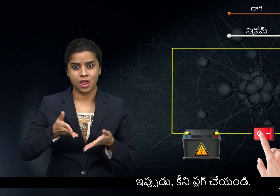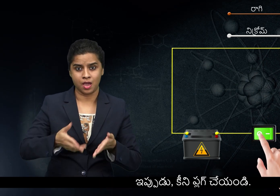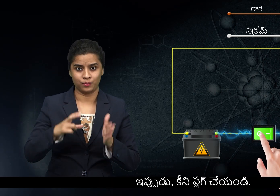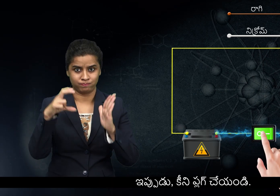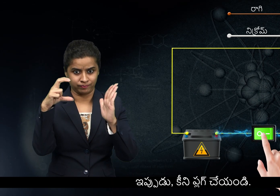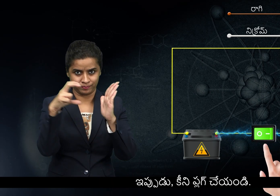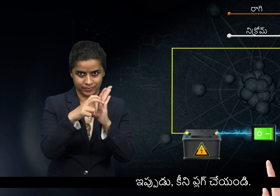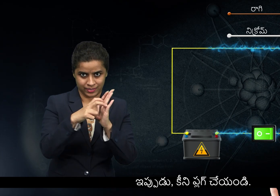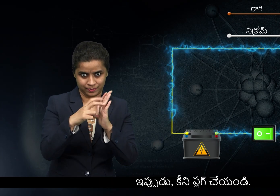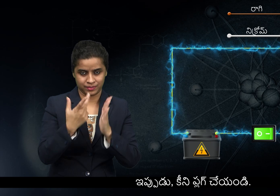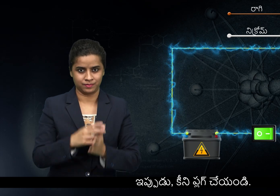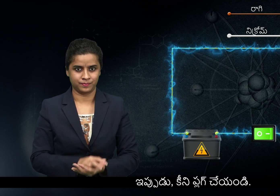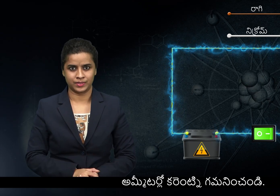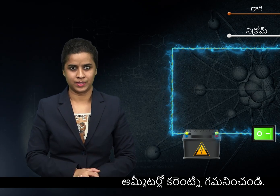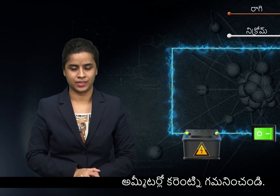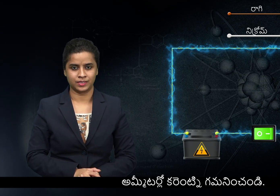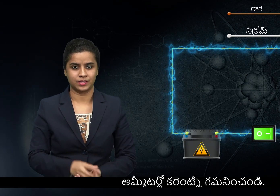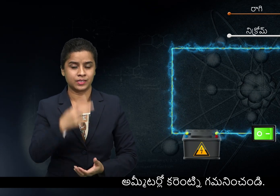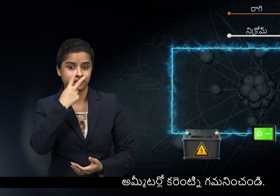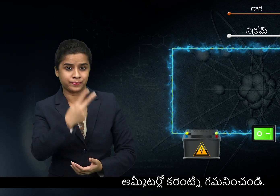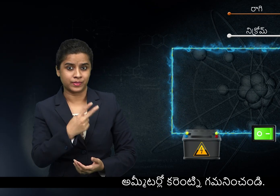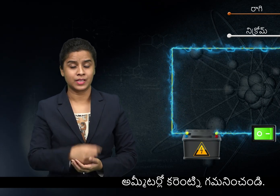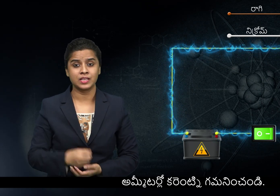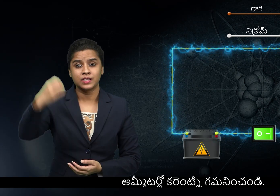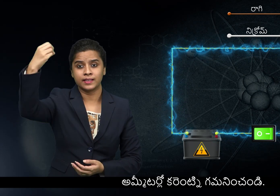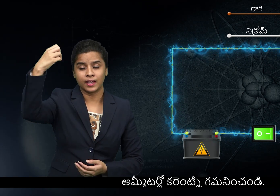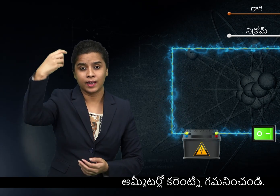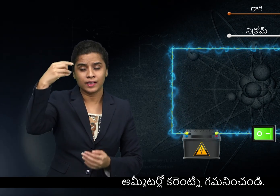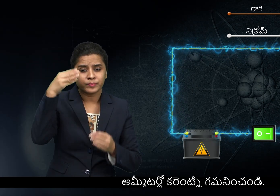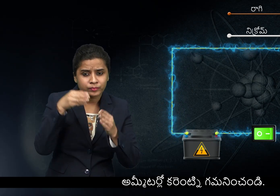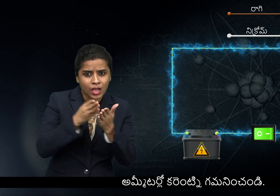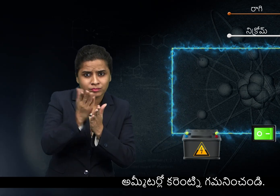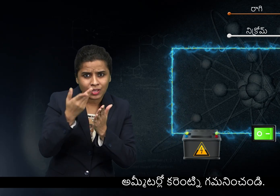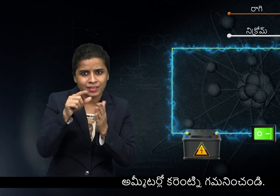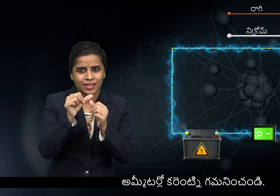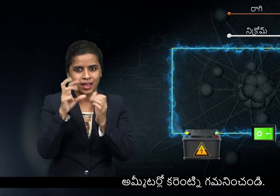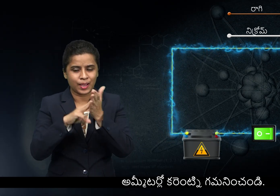ఇప్పుడు కీని ప్లగ్ చేయండి. అమ్మీటర్లో కరెంటుని గమనించండి.